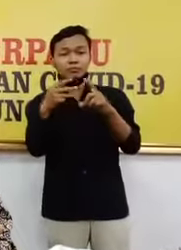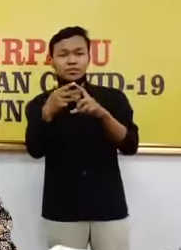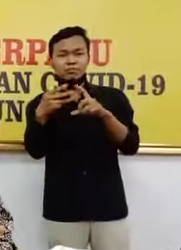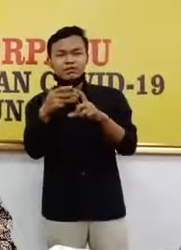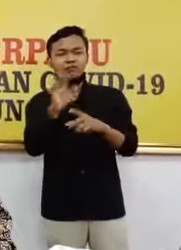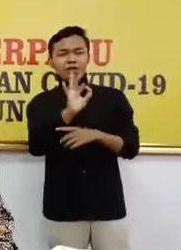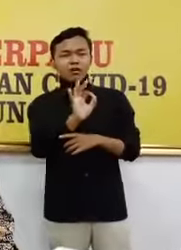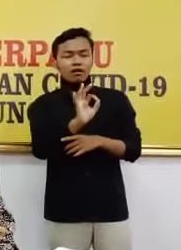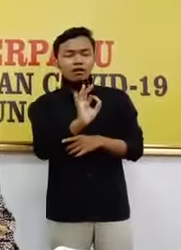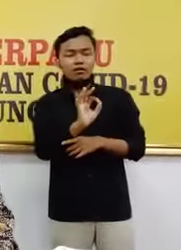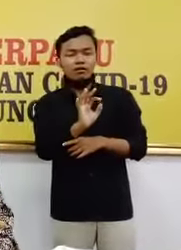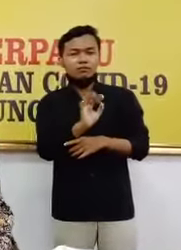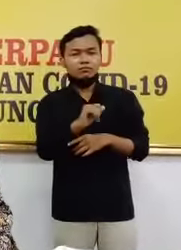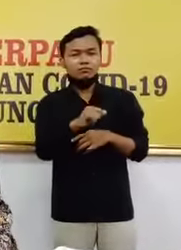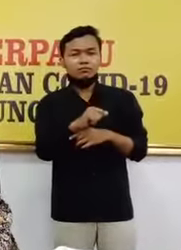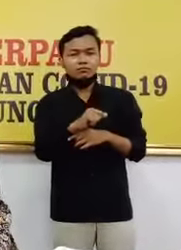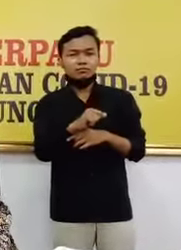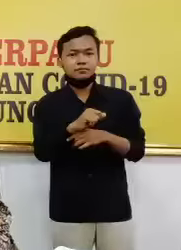Republik Indonesia.